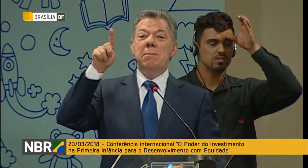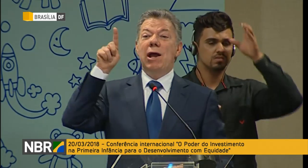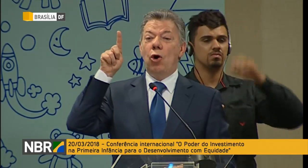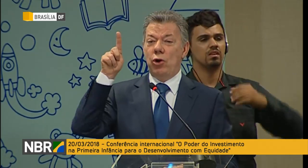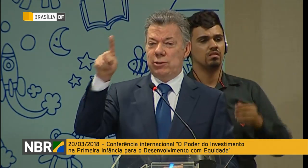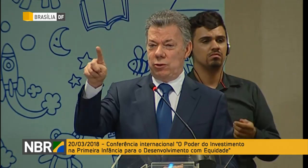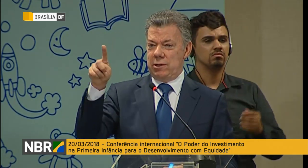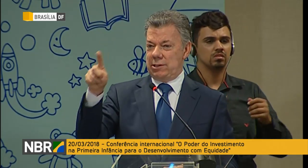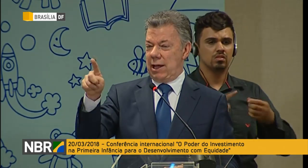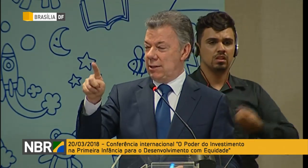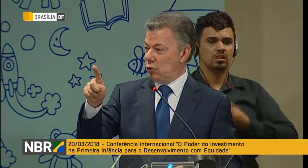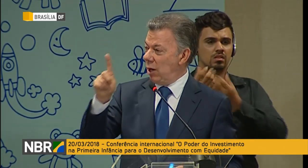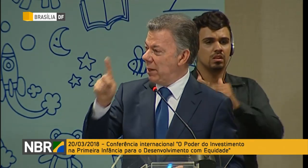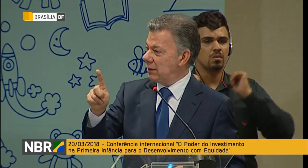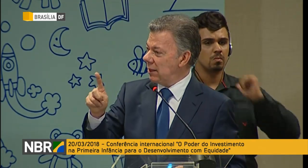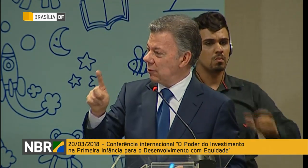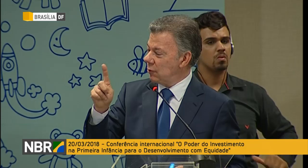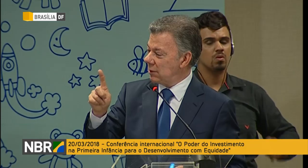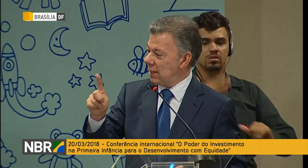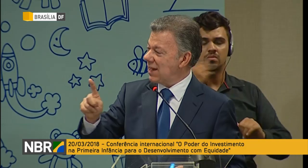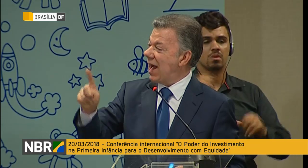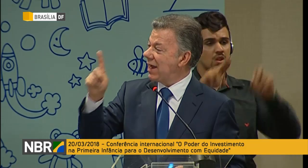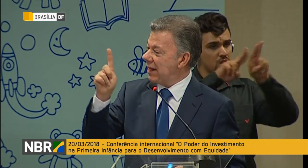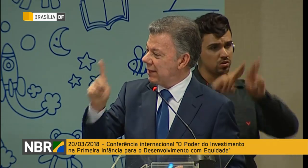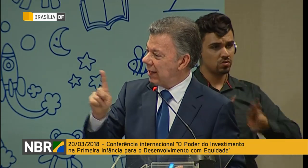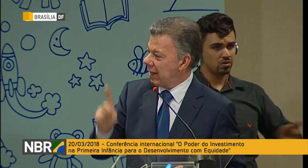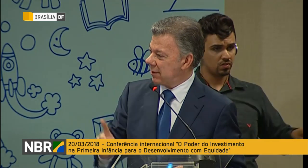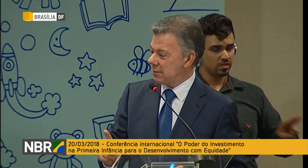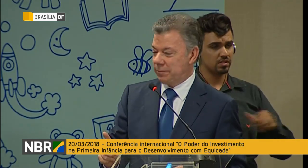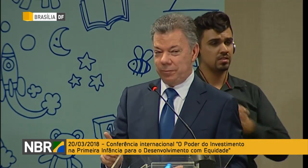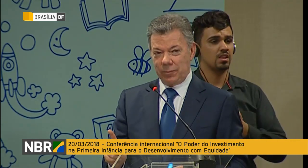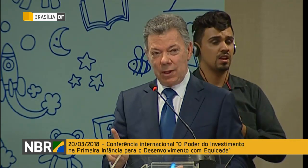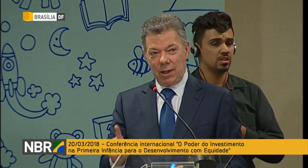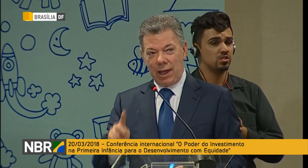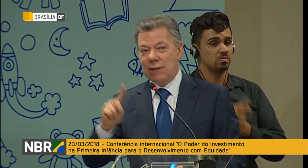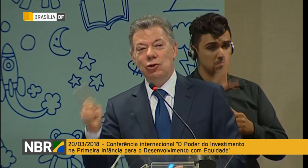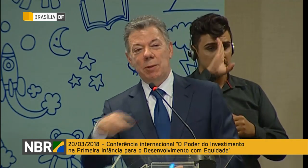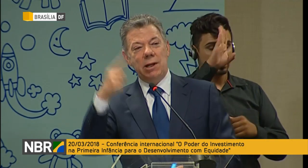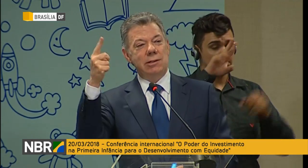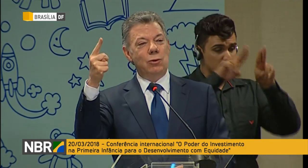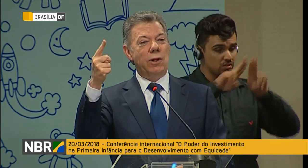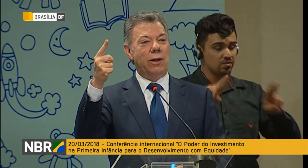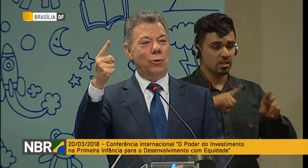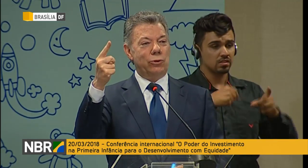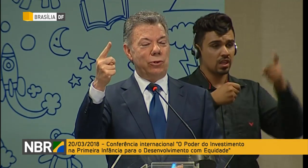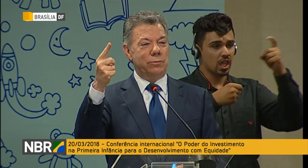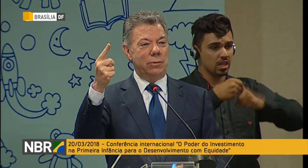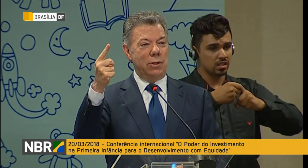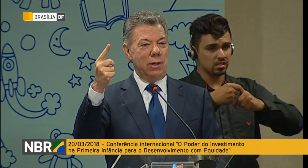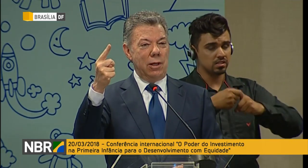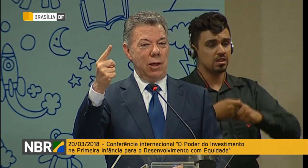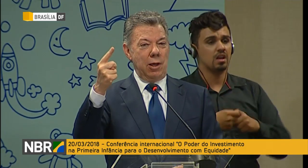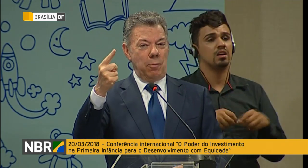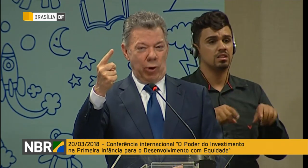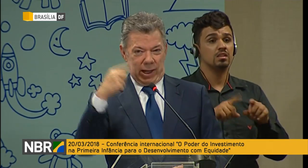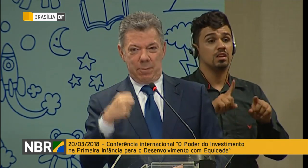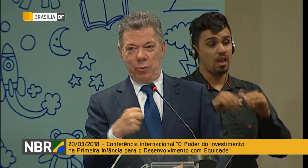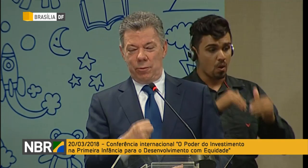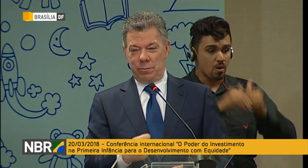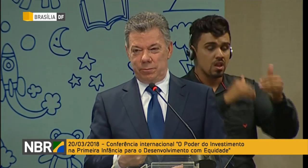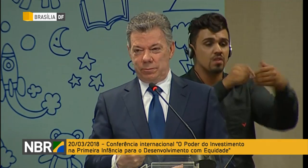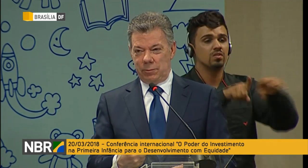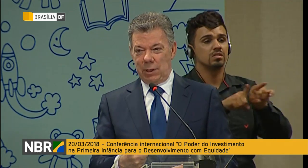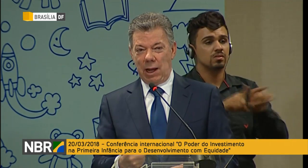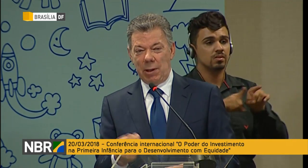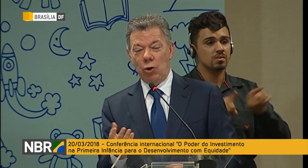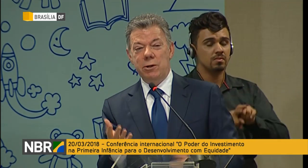lhe damos bolsas nas melhores universidades, somente nas universidades que são credenciadas. Isso também foi uma revolução.